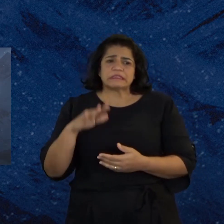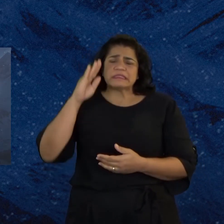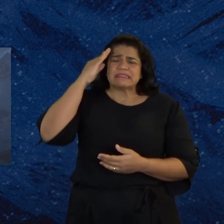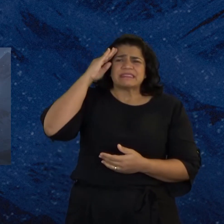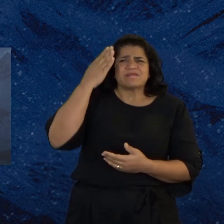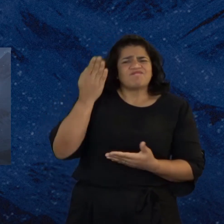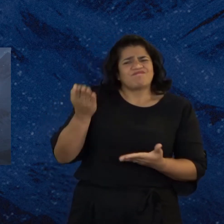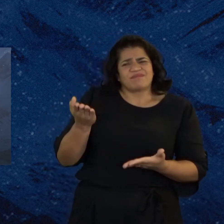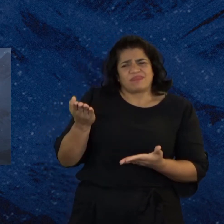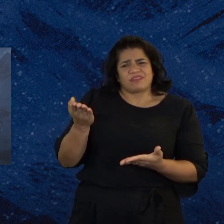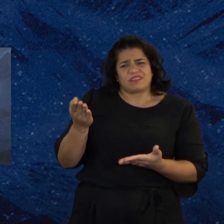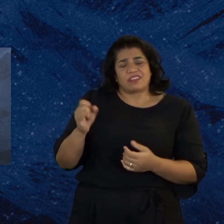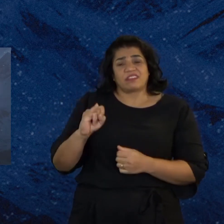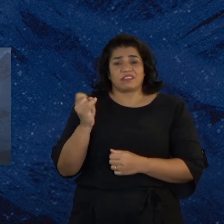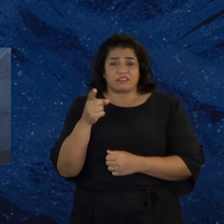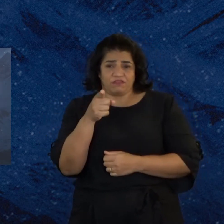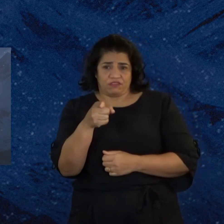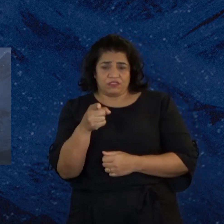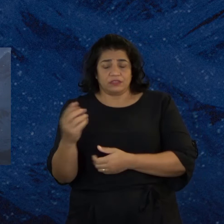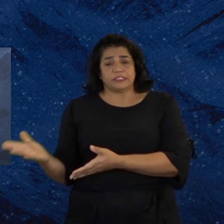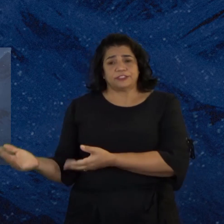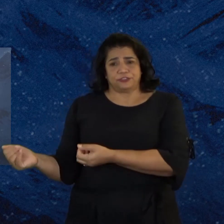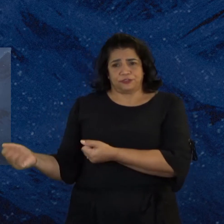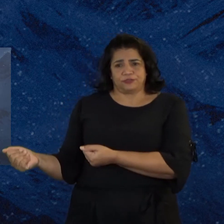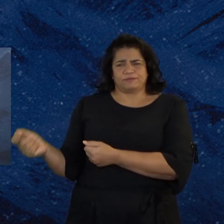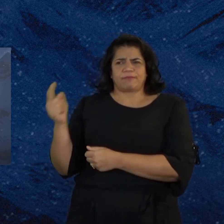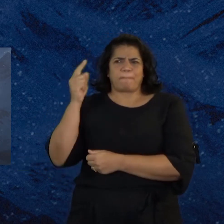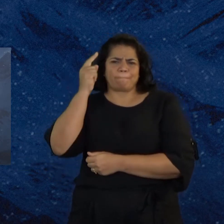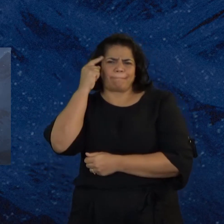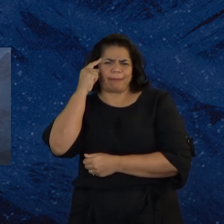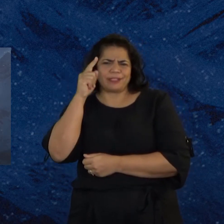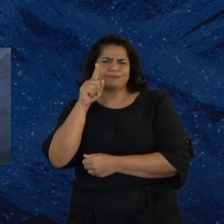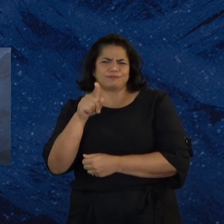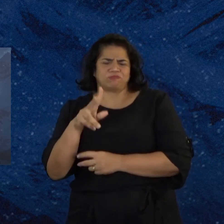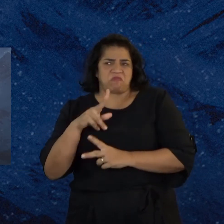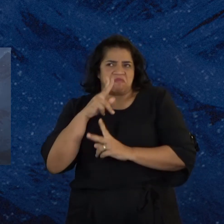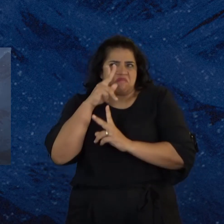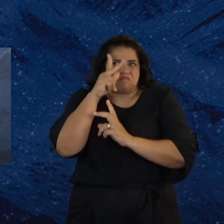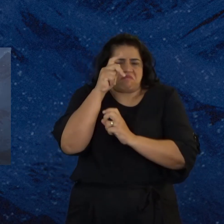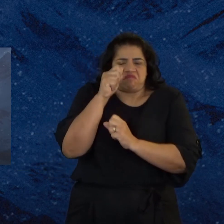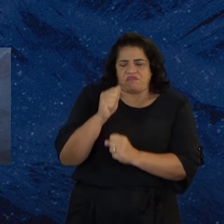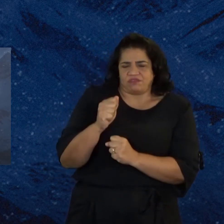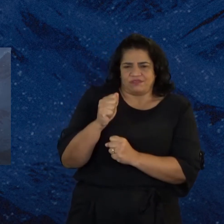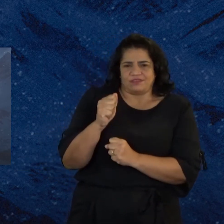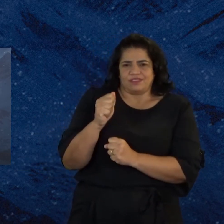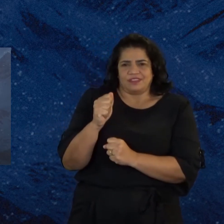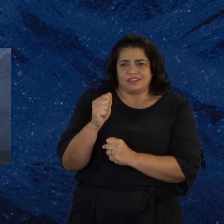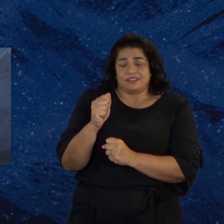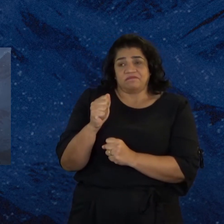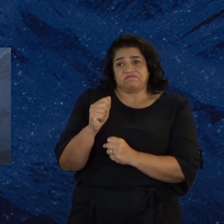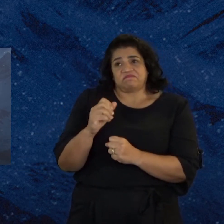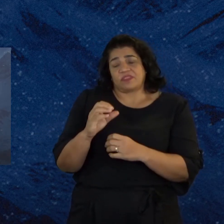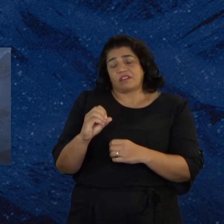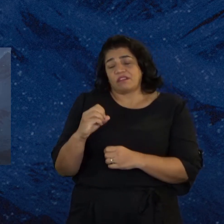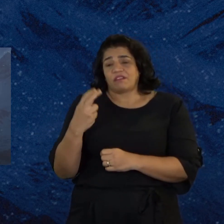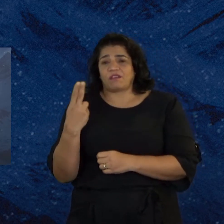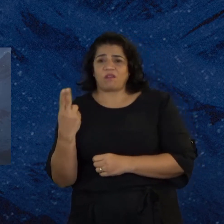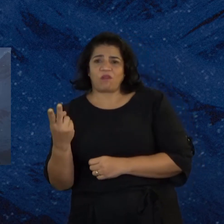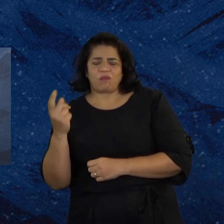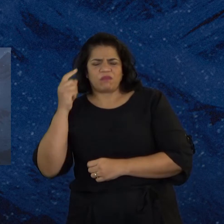considera forte, eu não sei se você se considera uma pessoa boa,